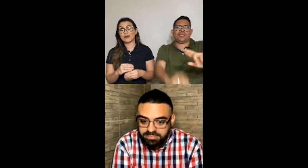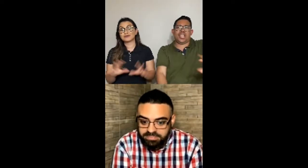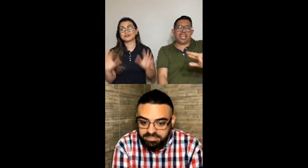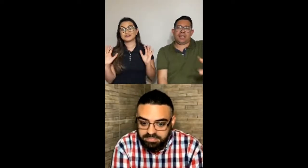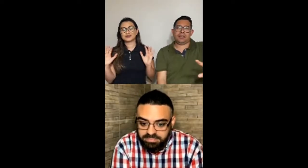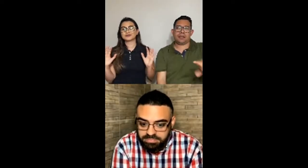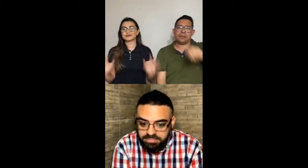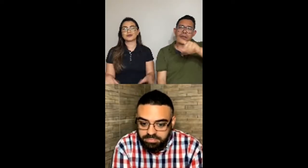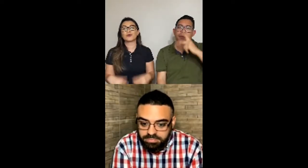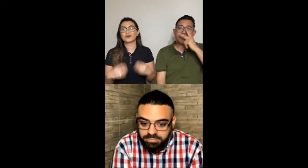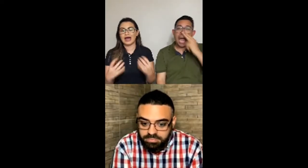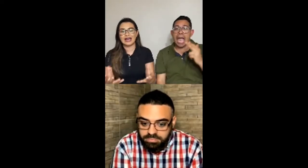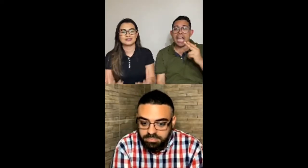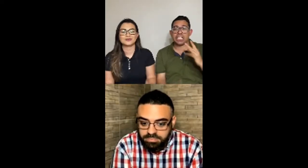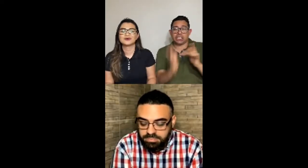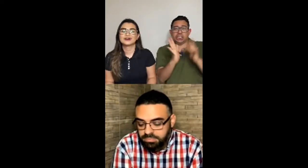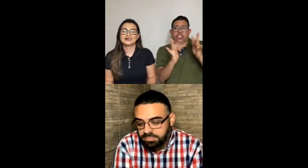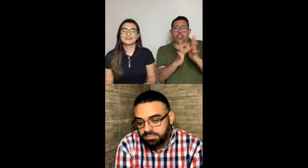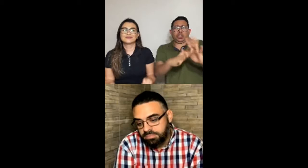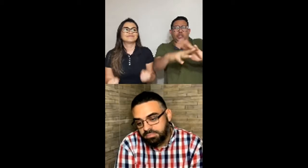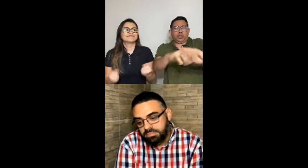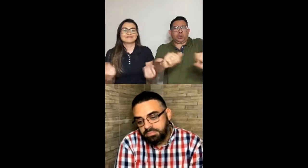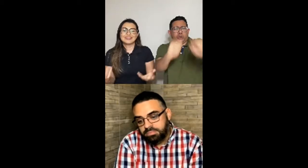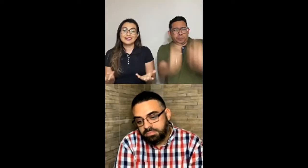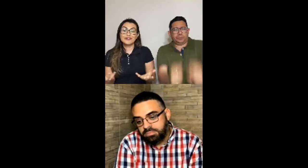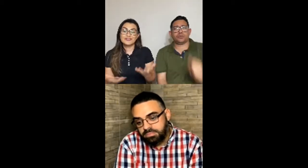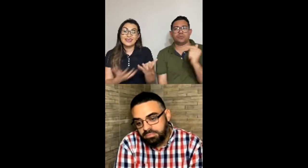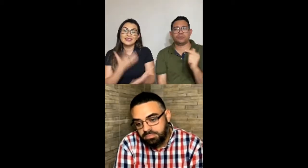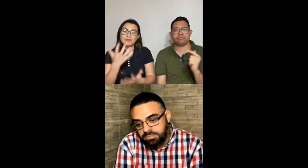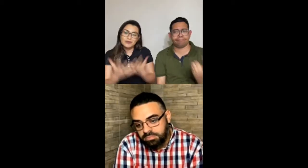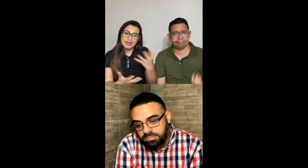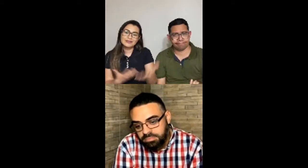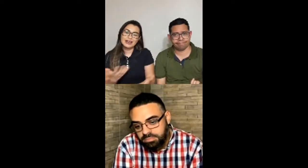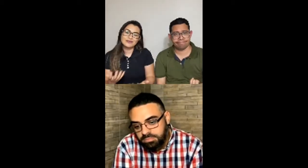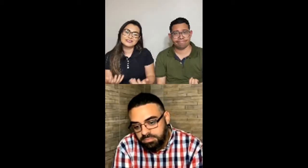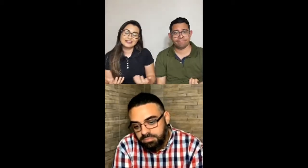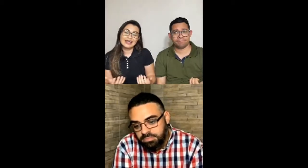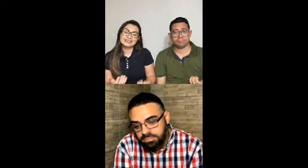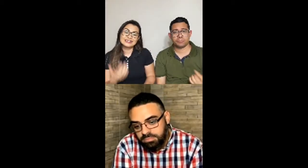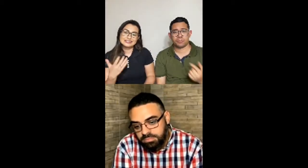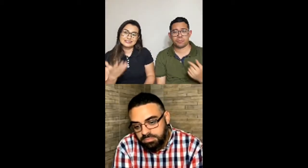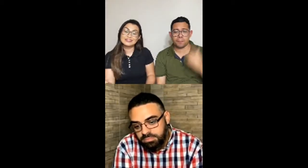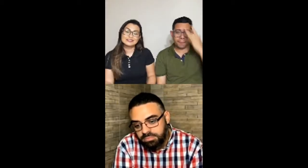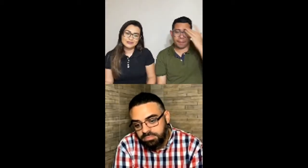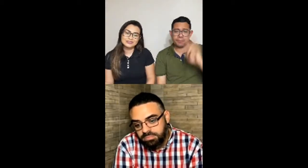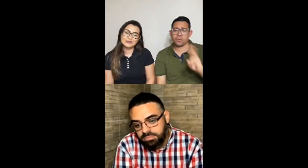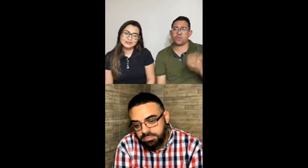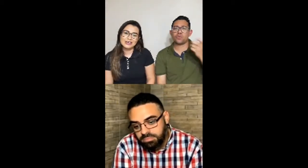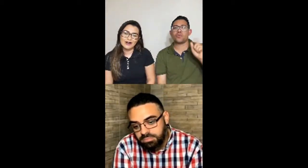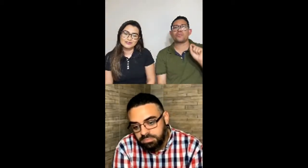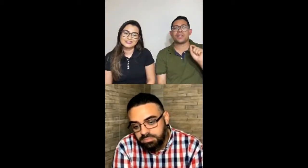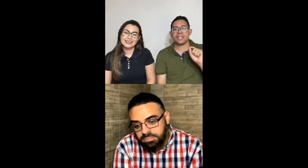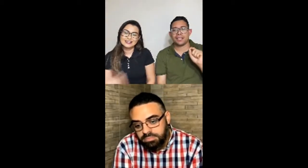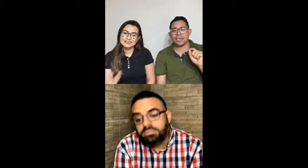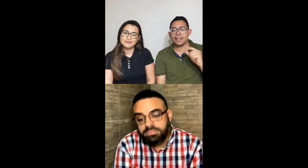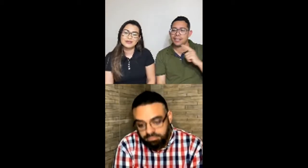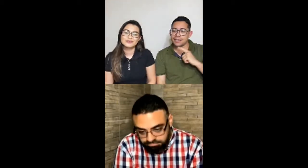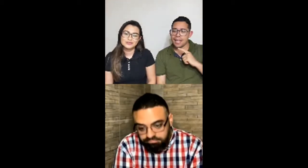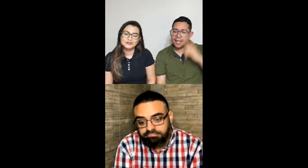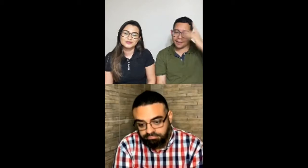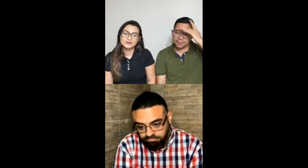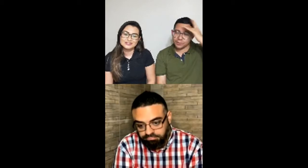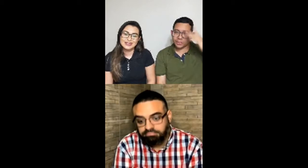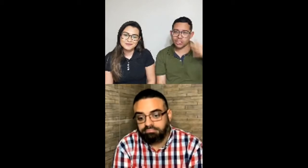trabalho como se Jesus não curasse, e não veem que por meio da língua de sinais, essas vidas estão sendo salvas,